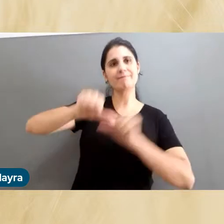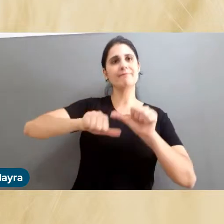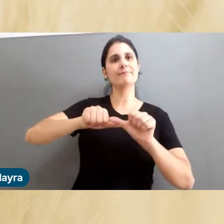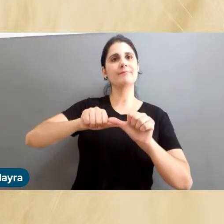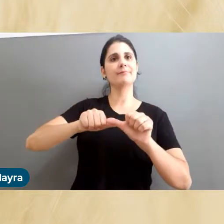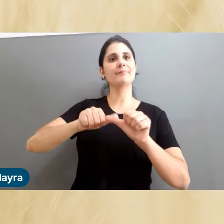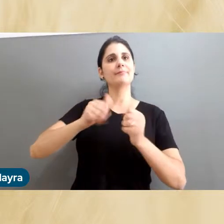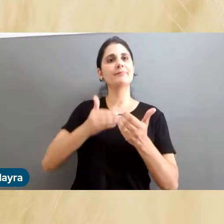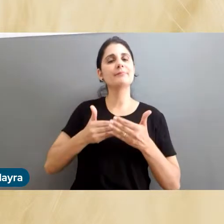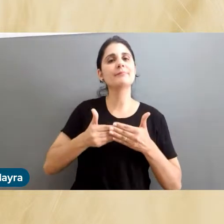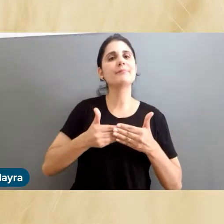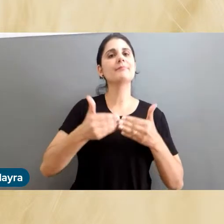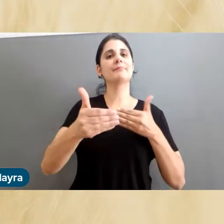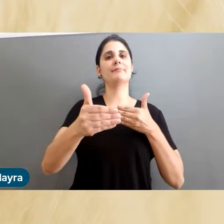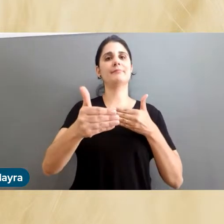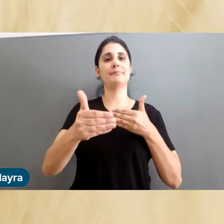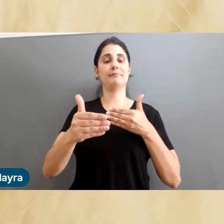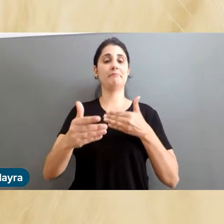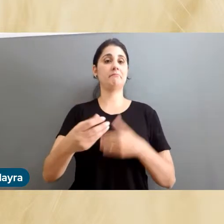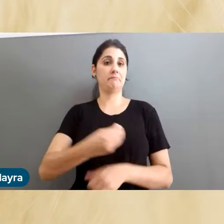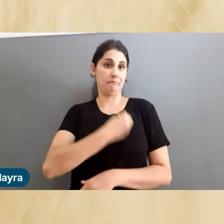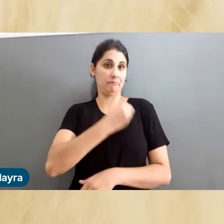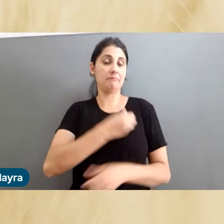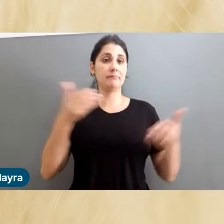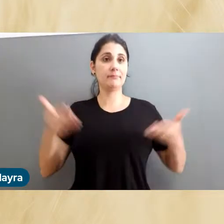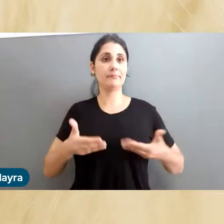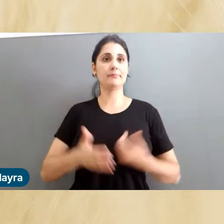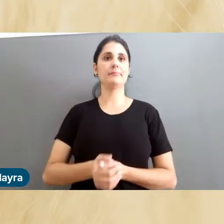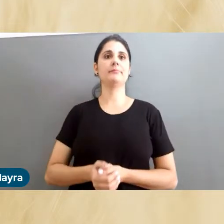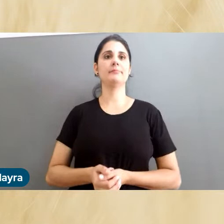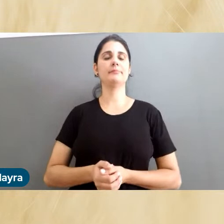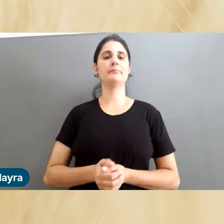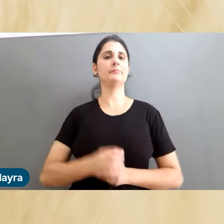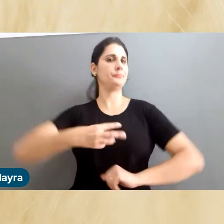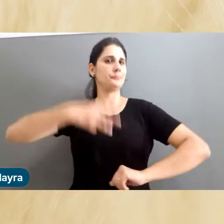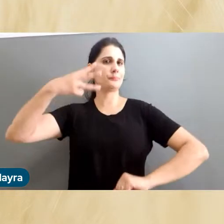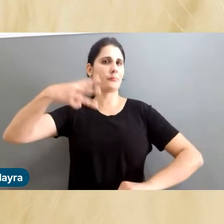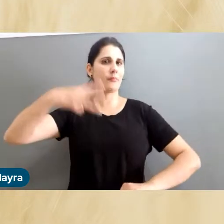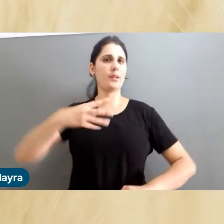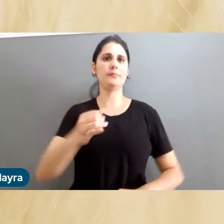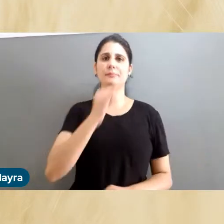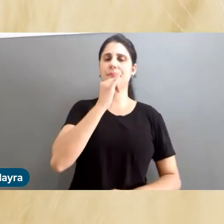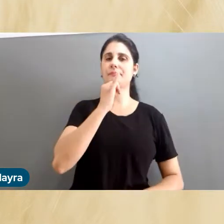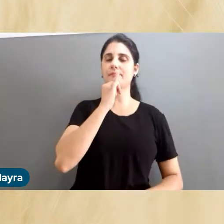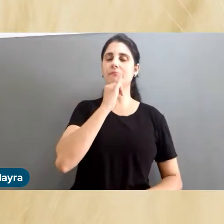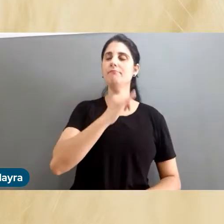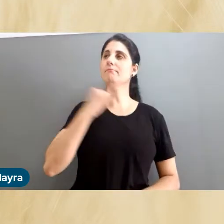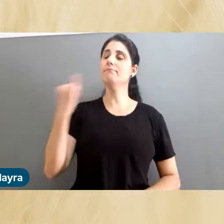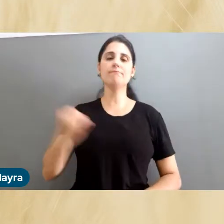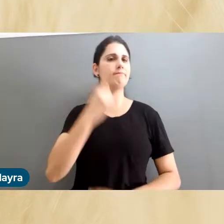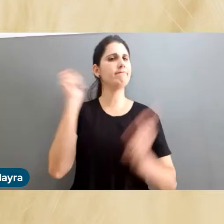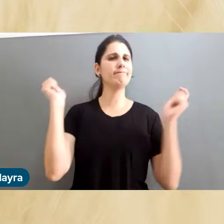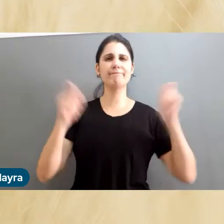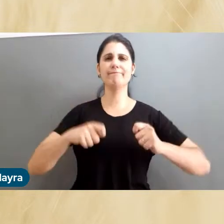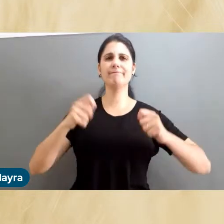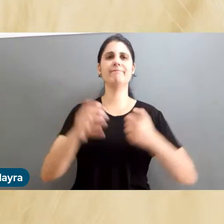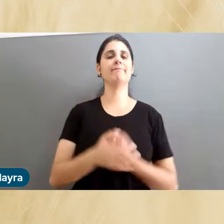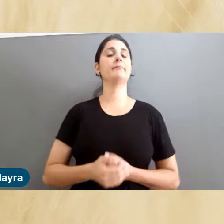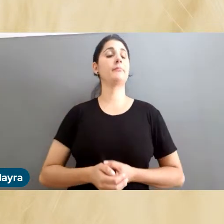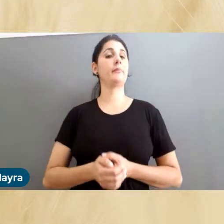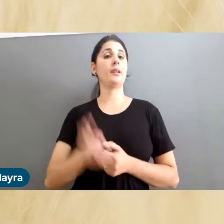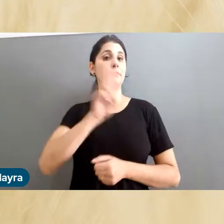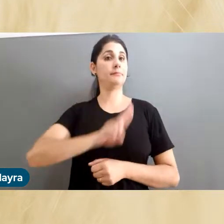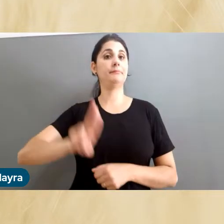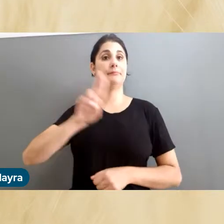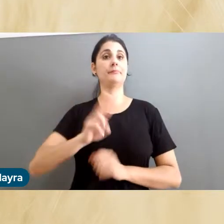ponto em que nós estamos. O terceiro exemplo do Cristo, extremamente útil para os momentos atuais, é que Jesus